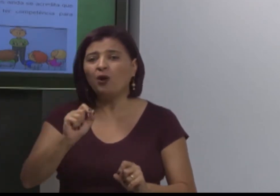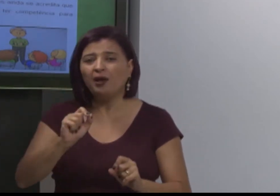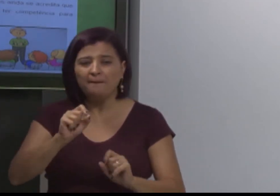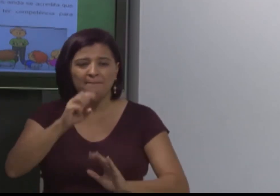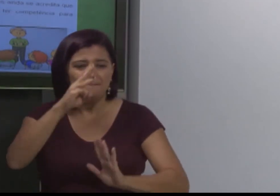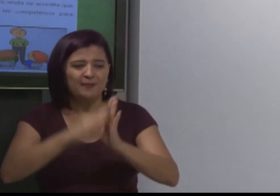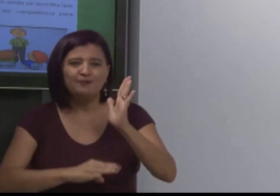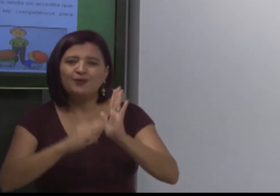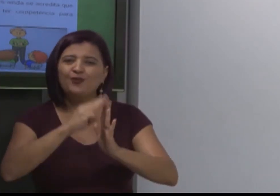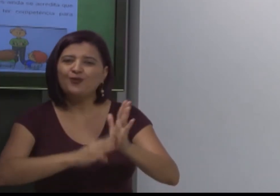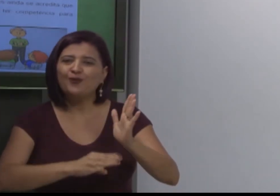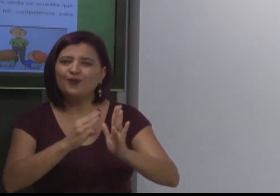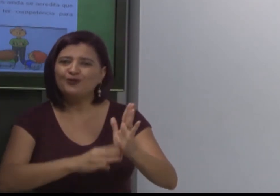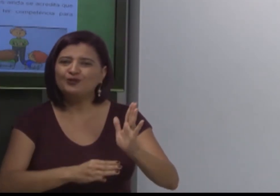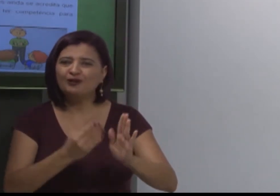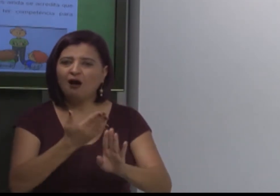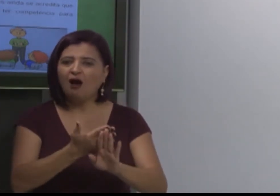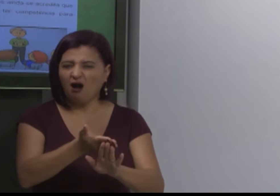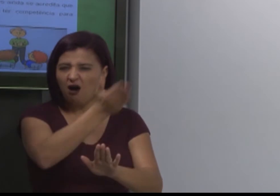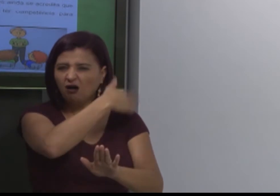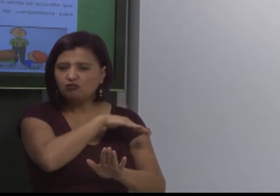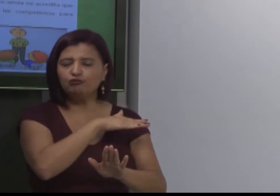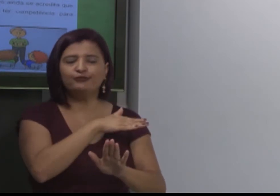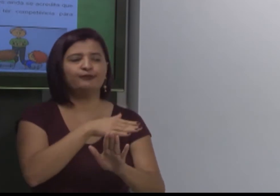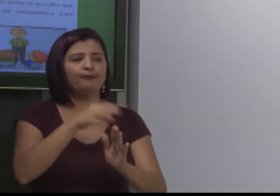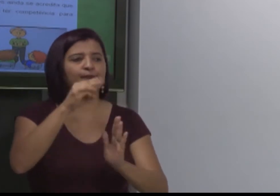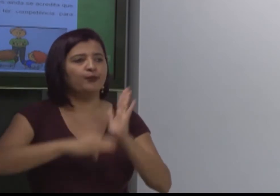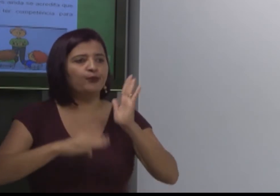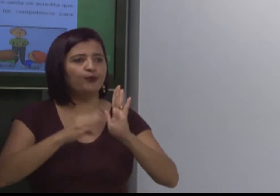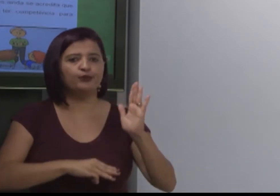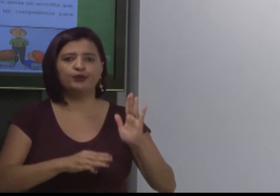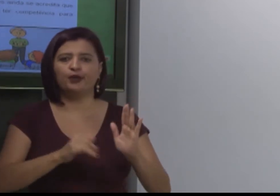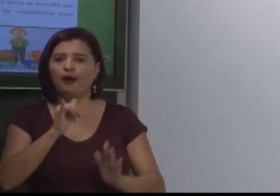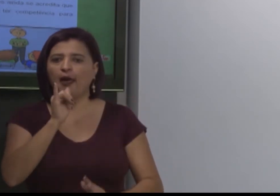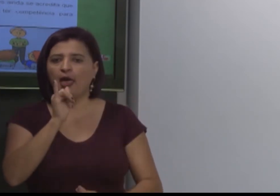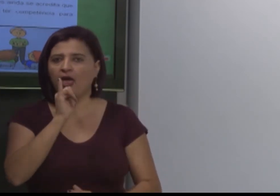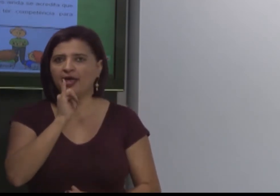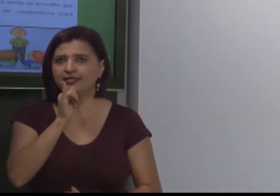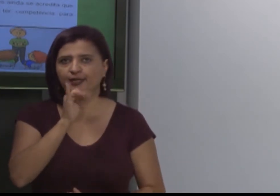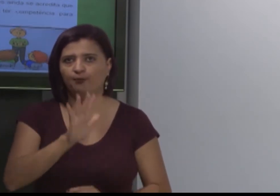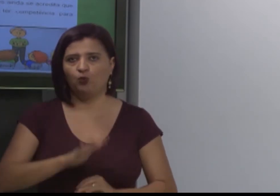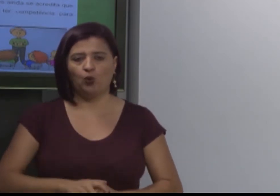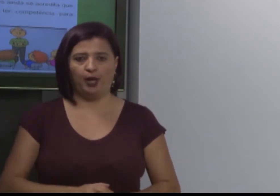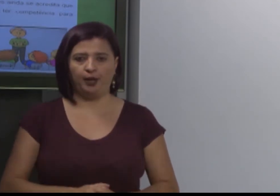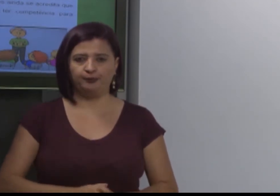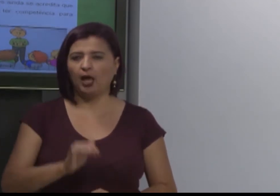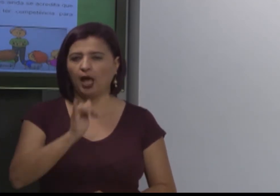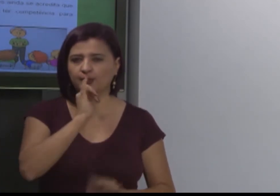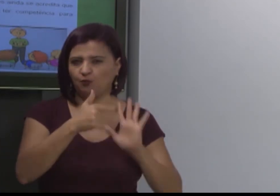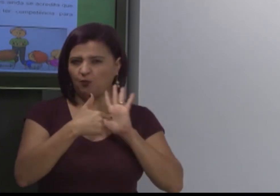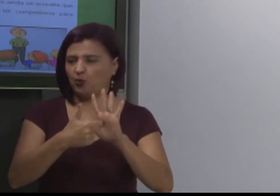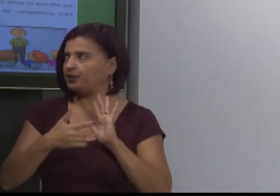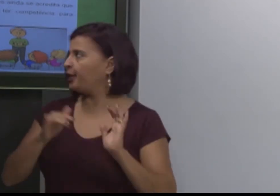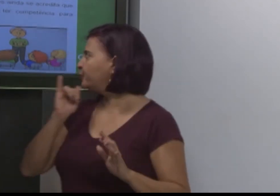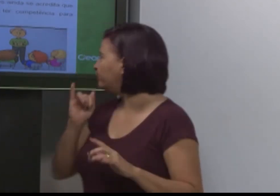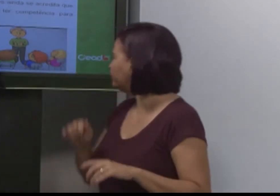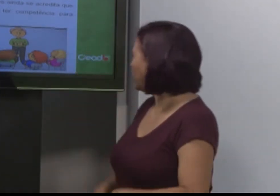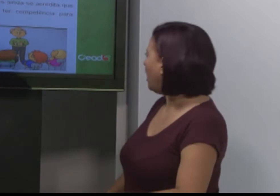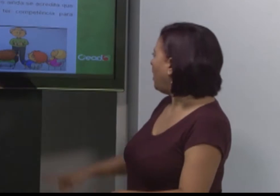é necessário que tenhamos consciência de metodologias, porque anteriormente, por exemplo, vou mostrar